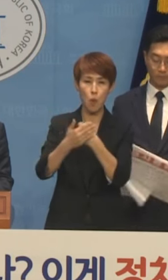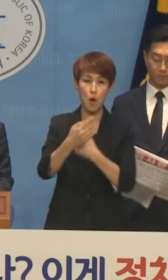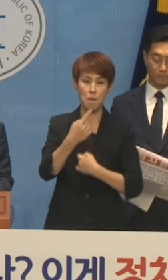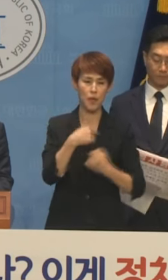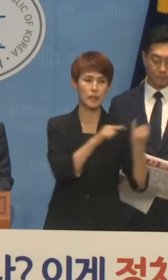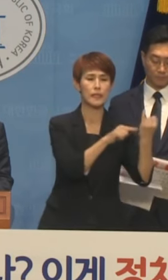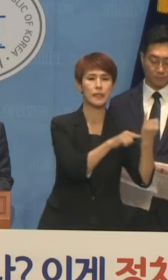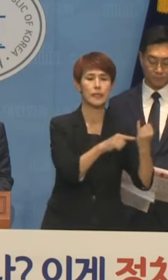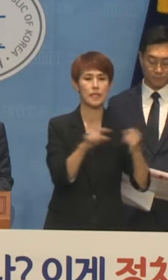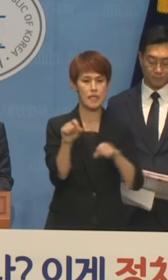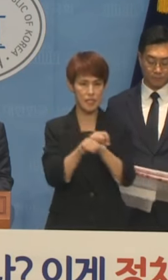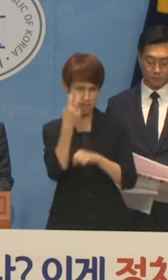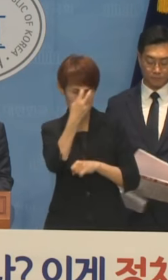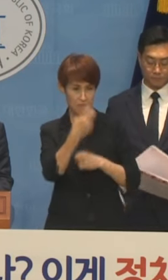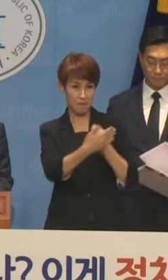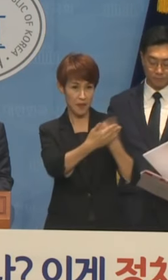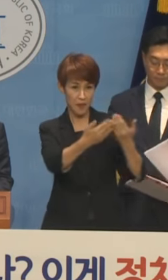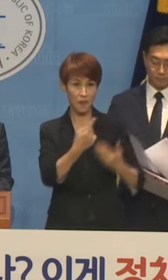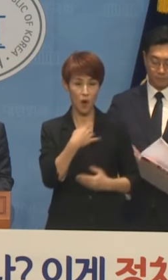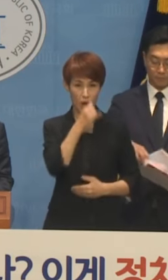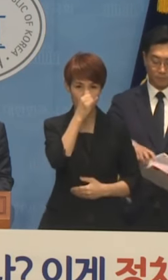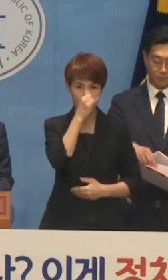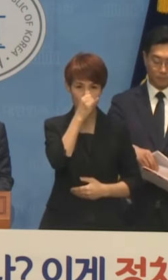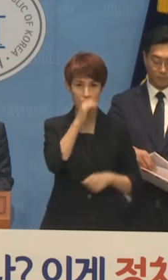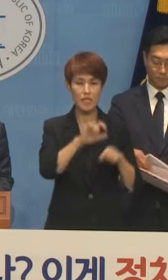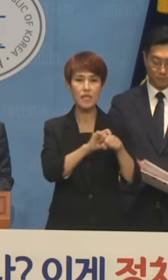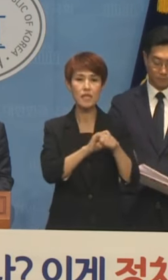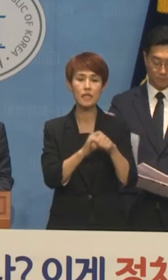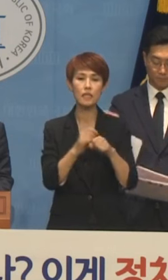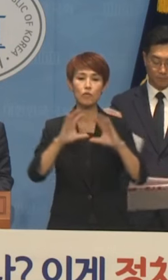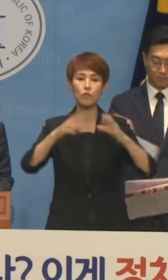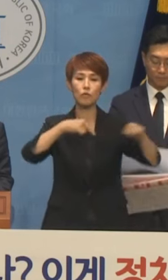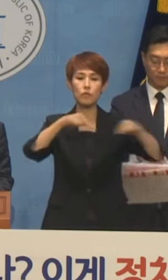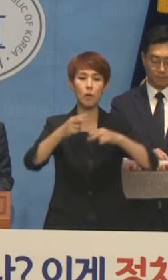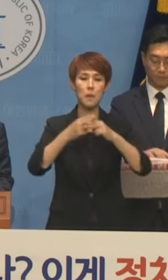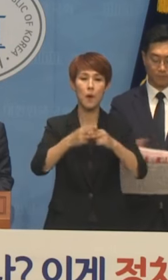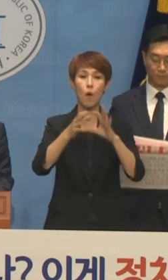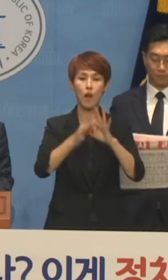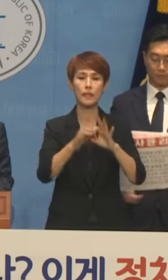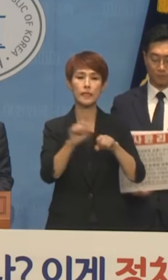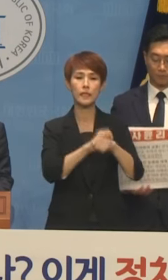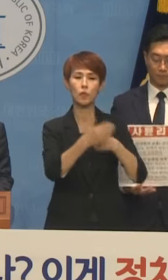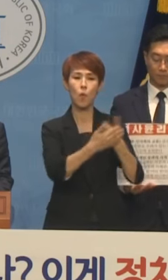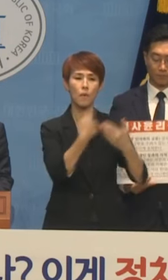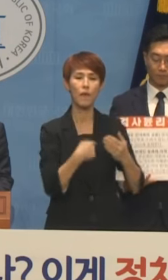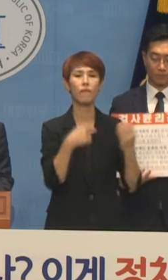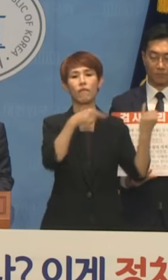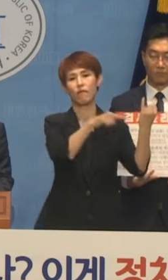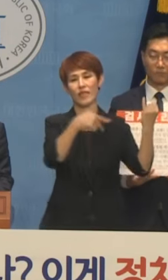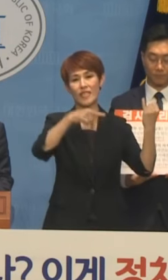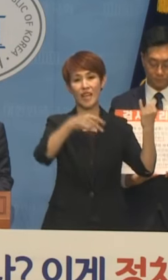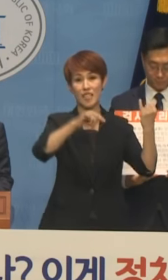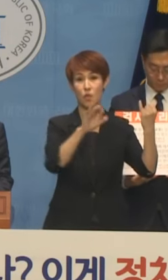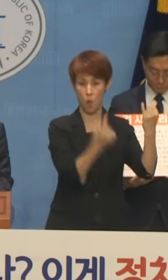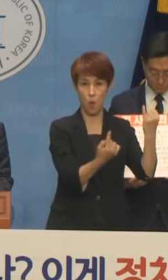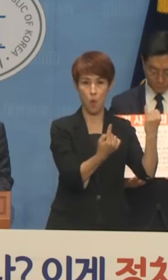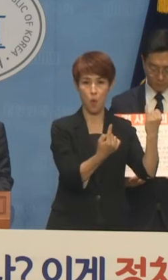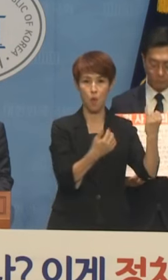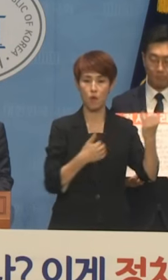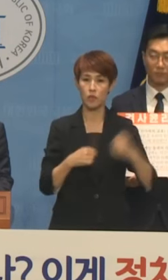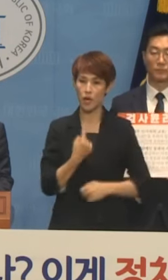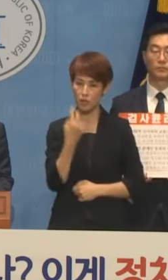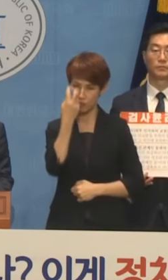있는데, 국정농단 수사 및 재판과 관련하여 특검 측에 유리한 진술과 증언을 하여 자신에 대한 수사